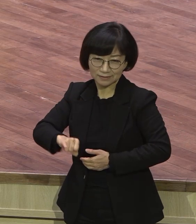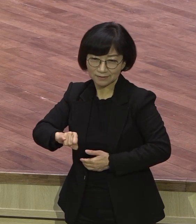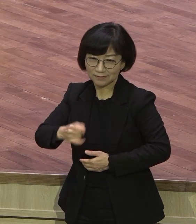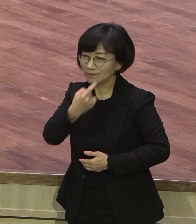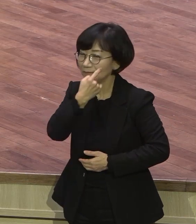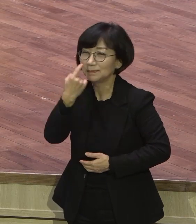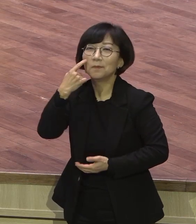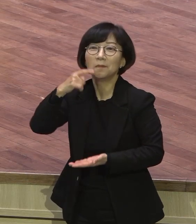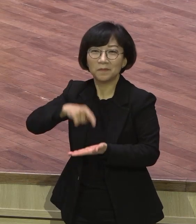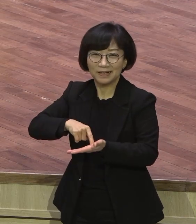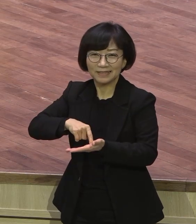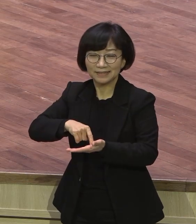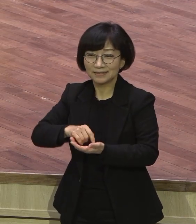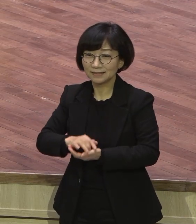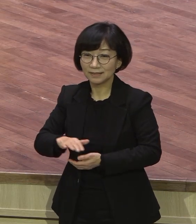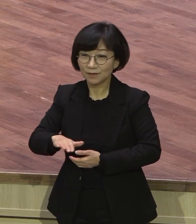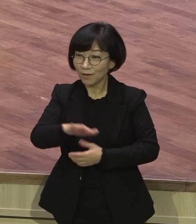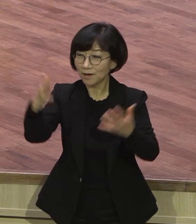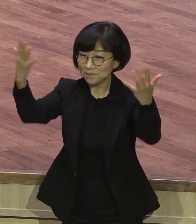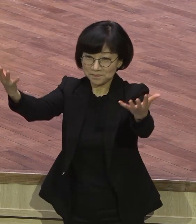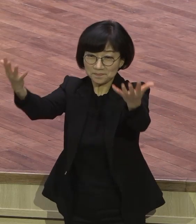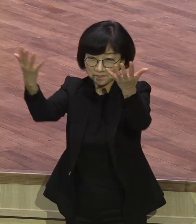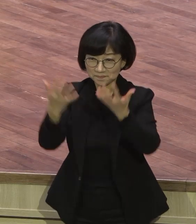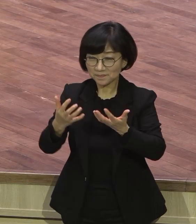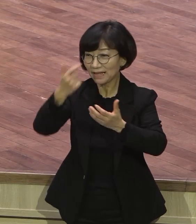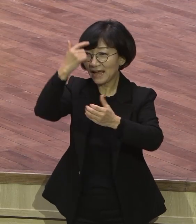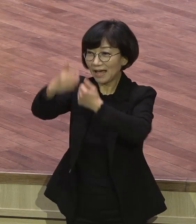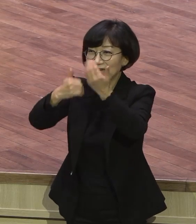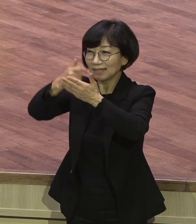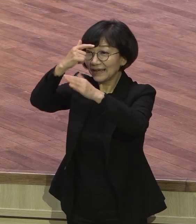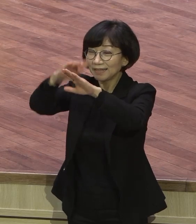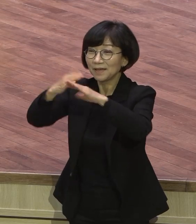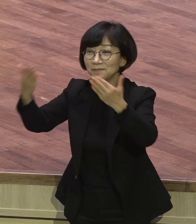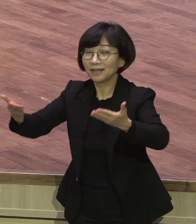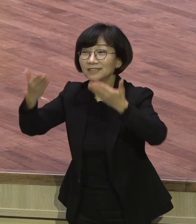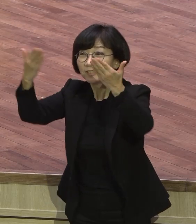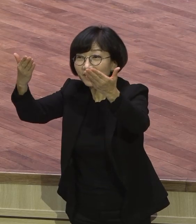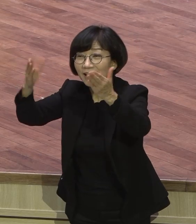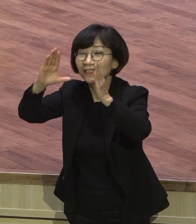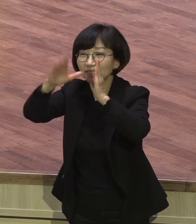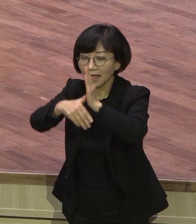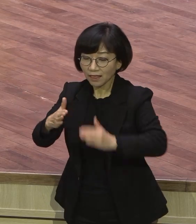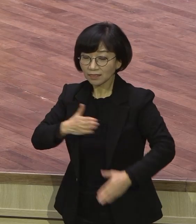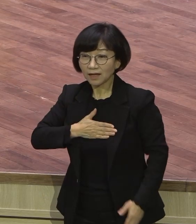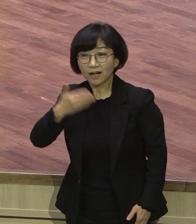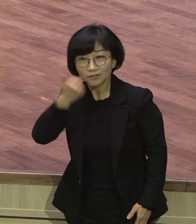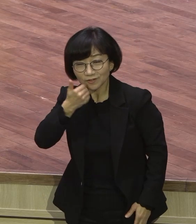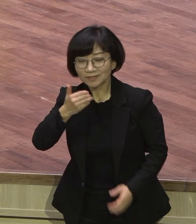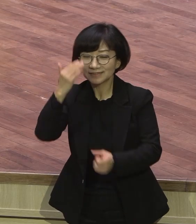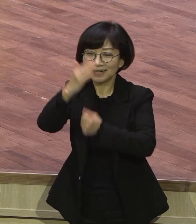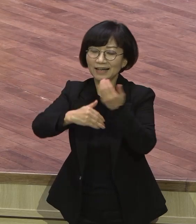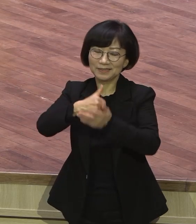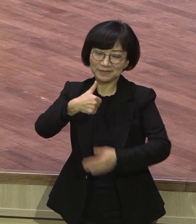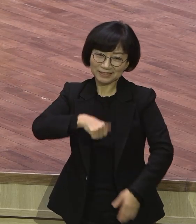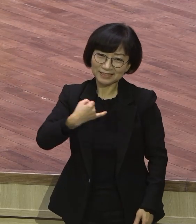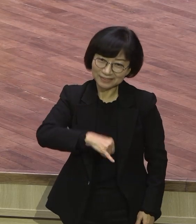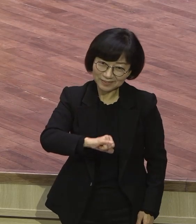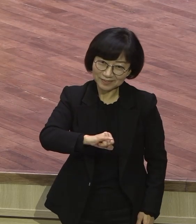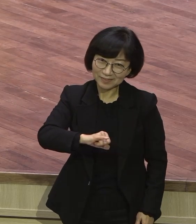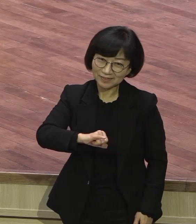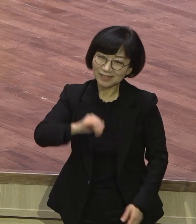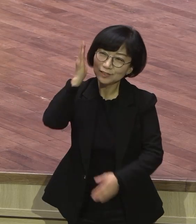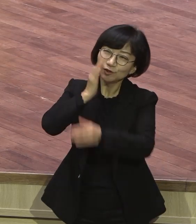하나님 앞에 나와 예배하는 것이 하나님과 하나님의 나는 하나님의 사람이야 하나님의 백성이고 나는 천국 백성이란